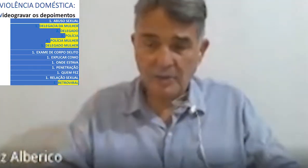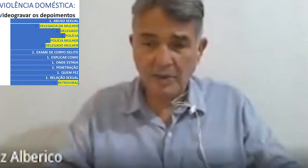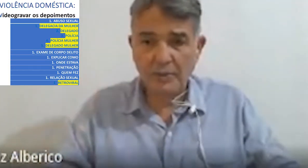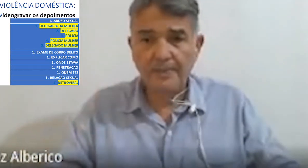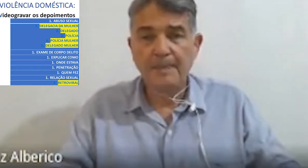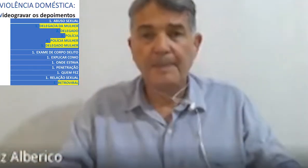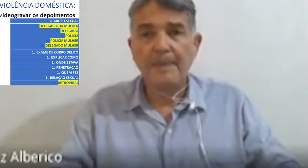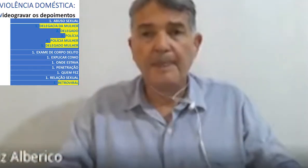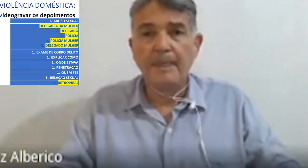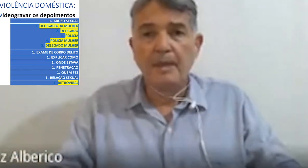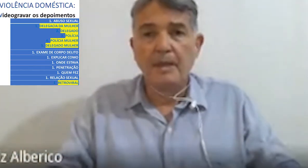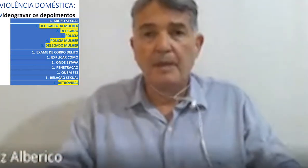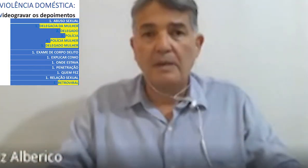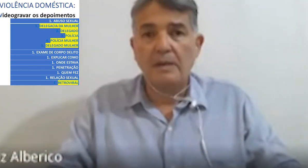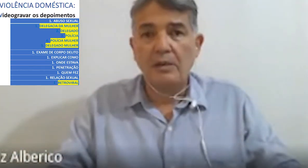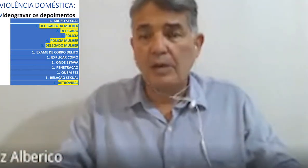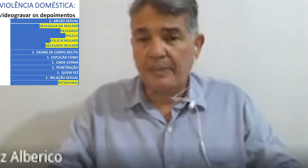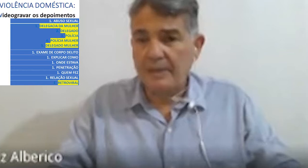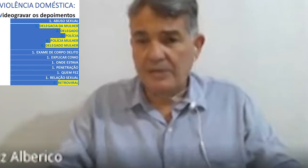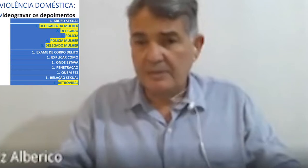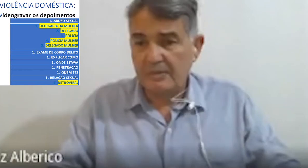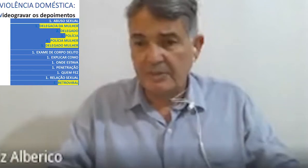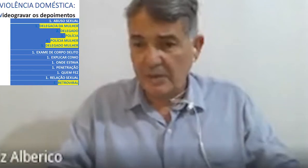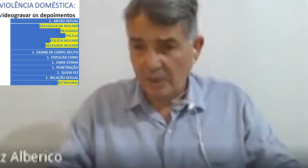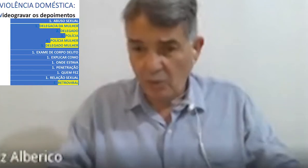superior. E o rapaz se negou.